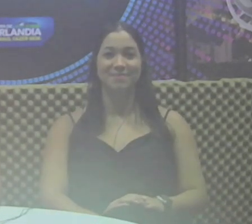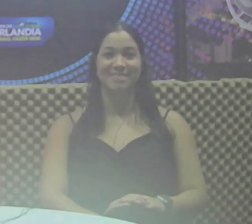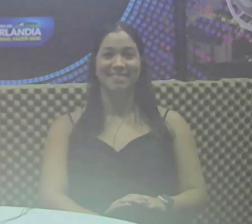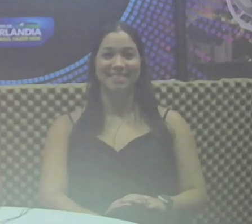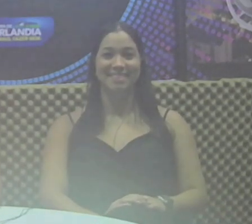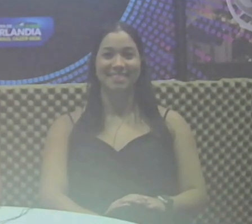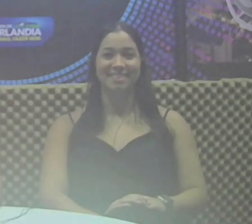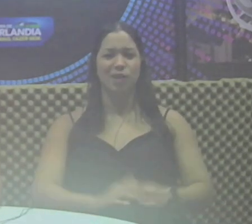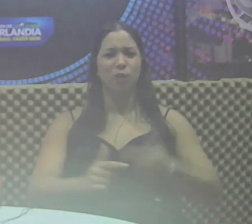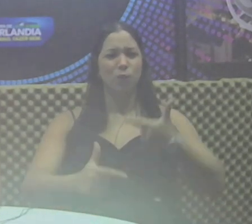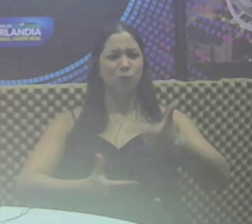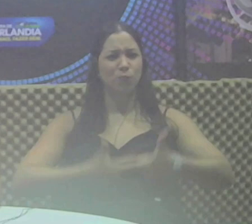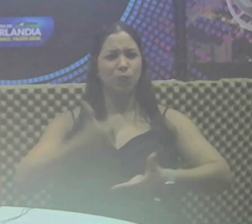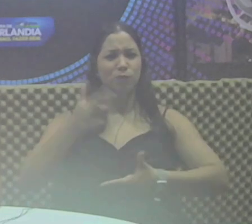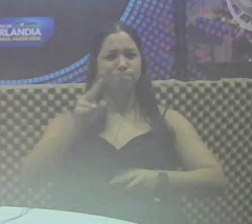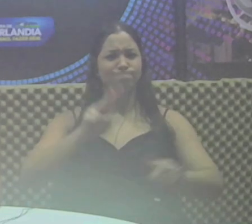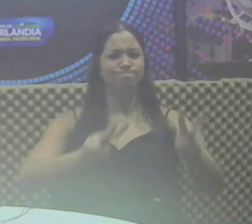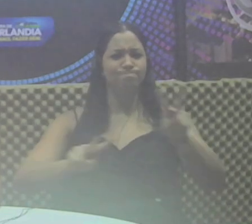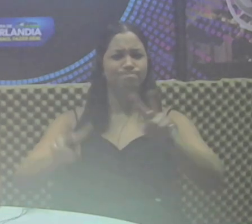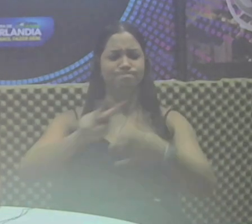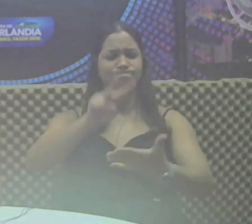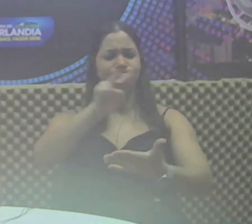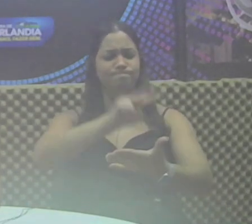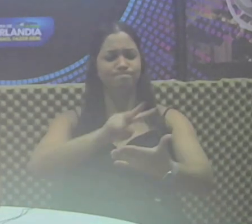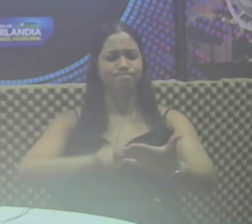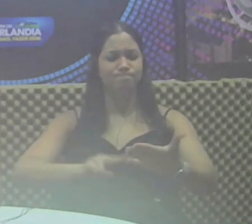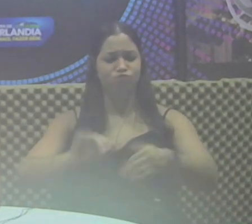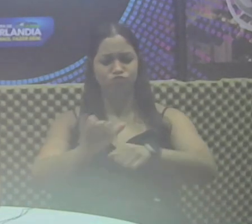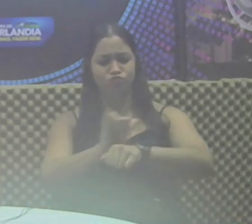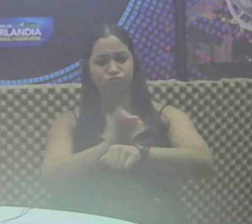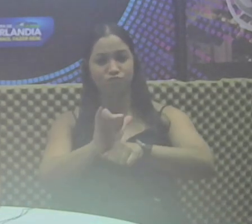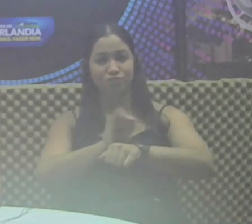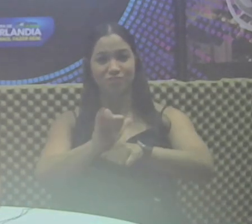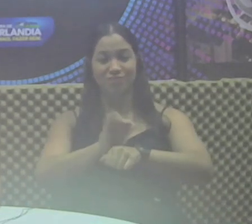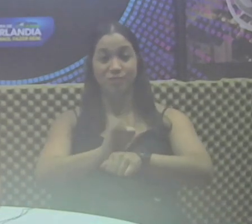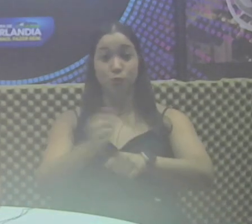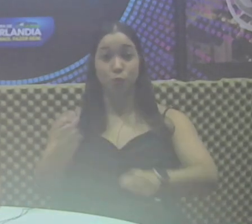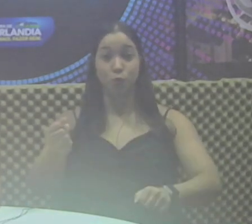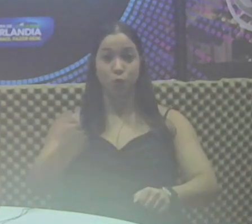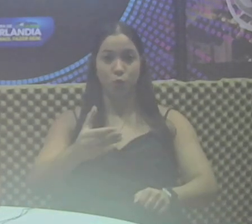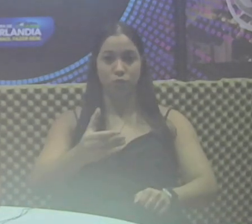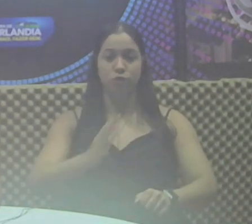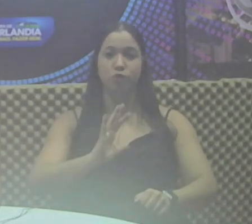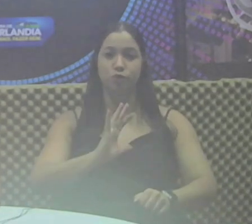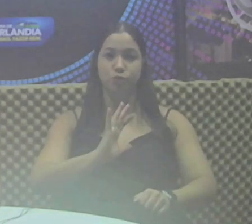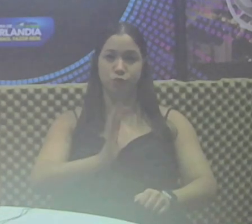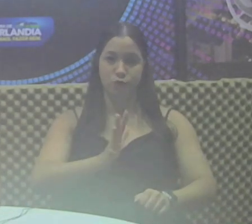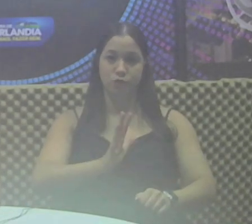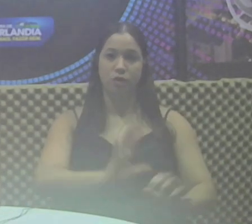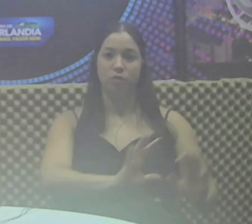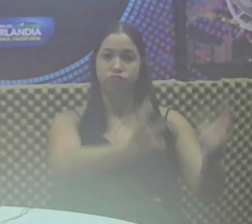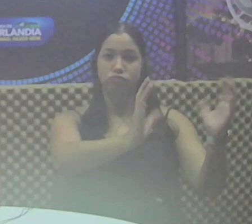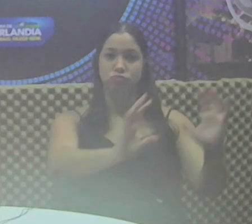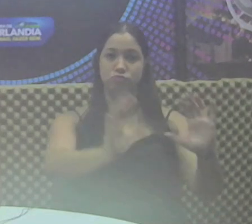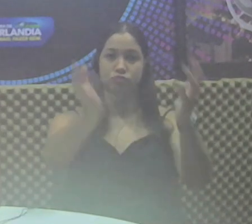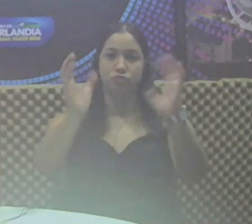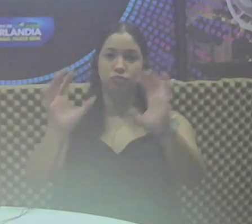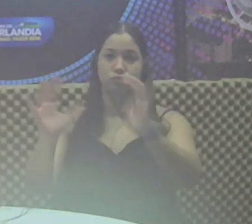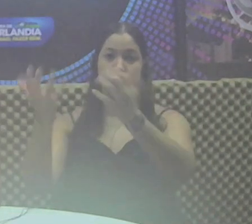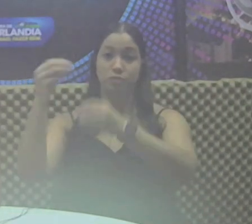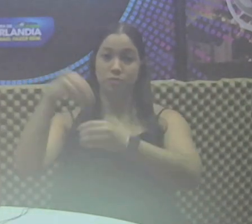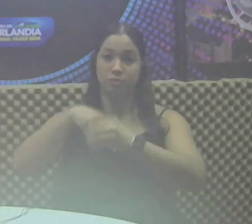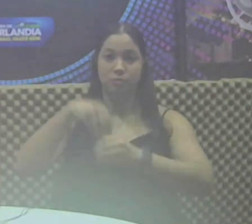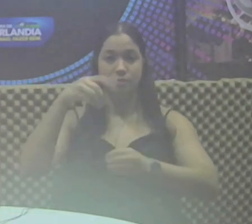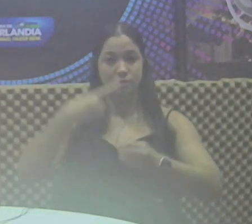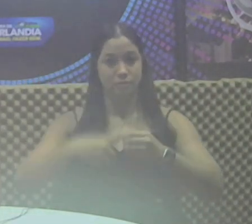O trabalho de revisão do plano diretor vai entrar em uma nova etapa. Após a realização de fóruns regionais na zona urbana e também na